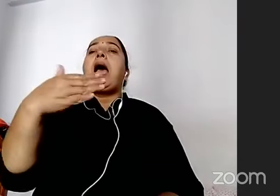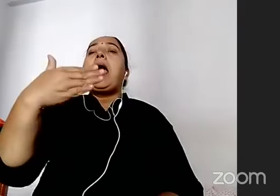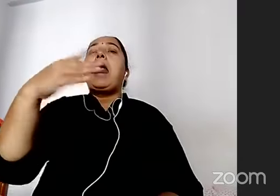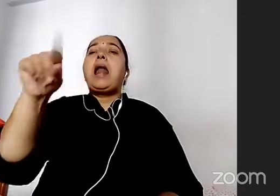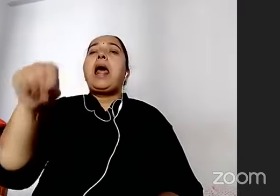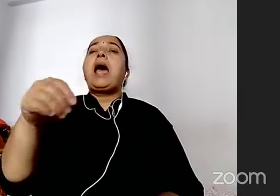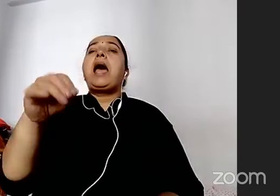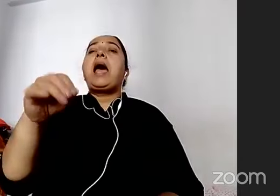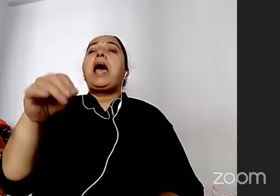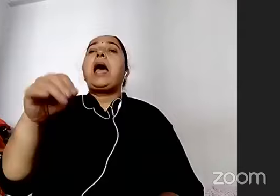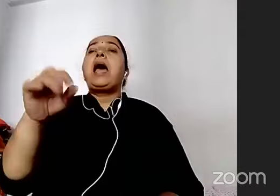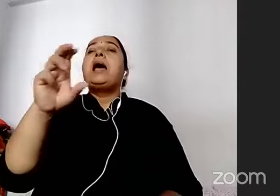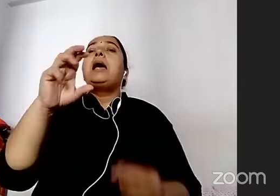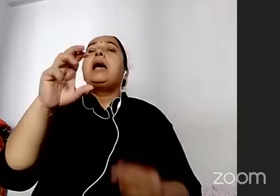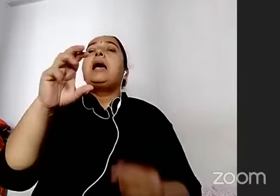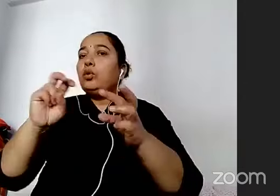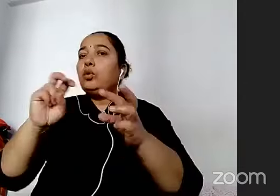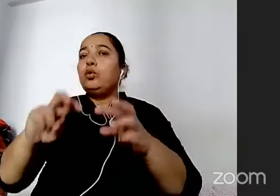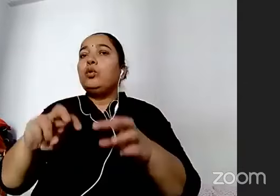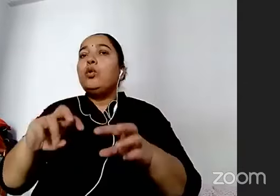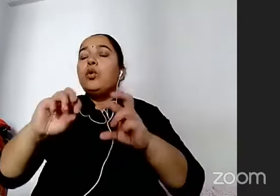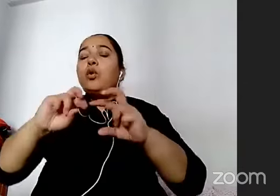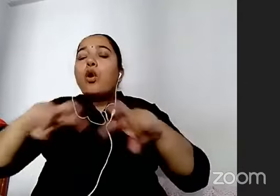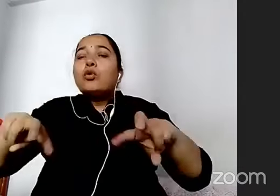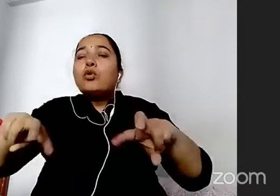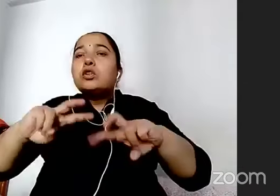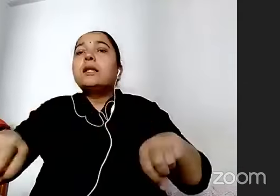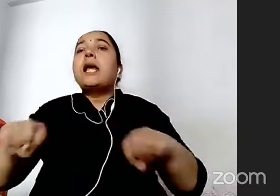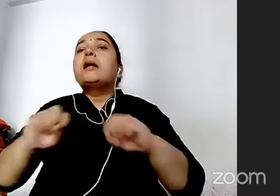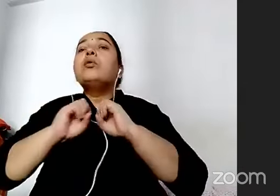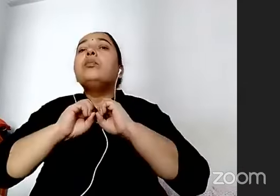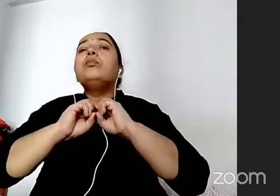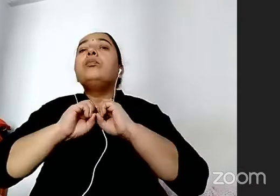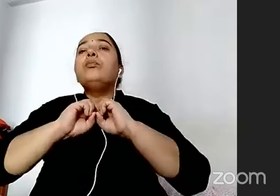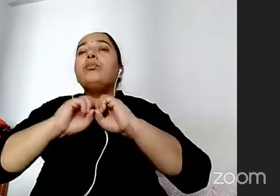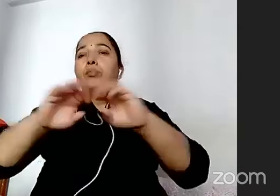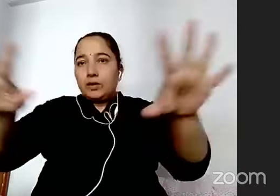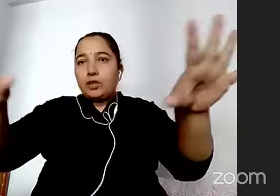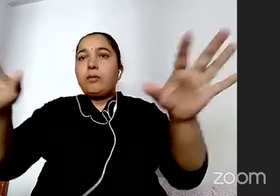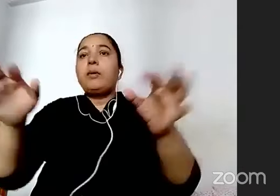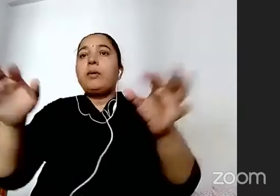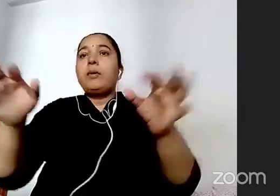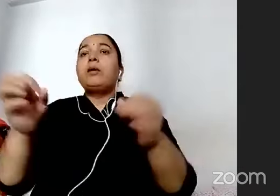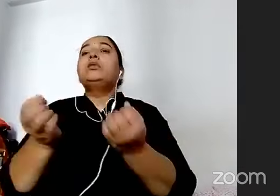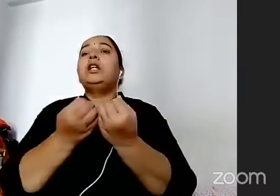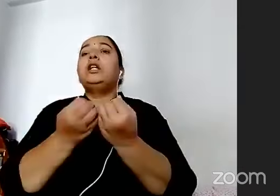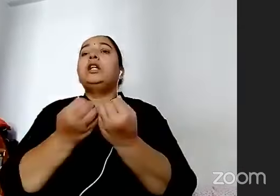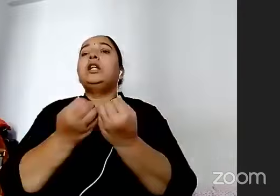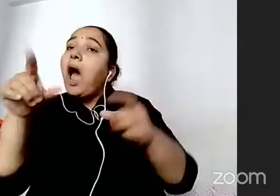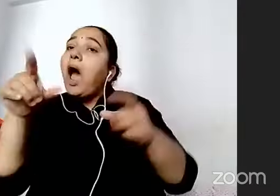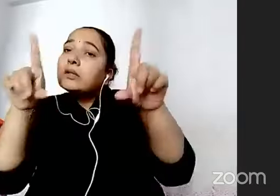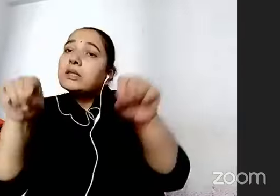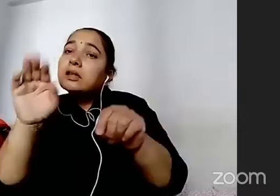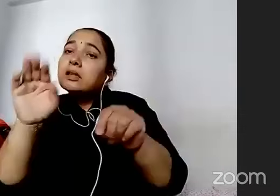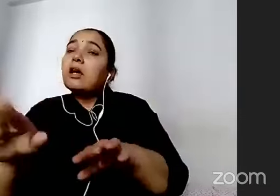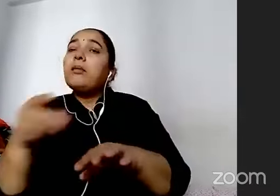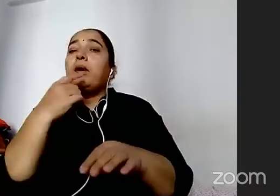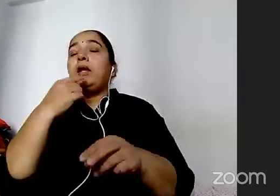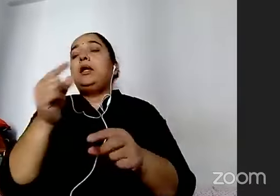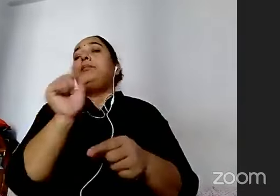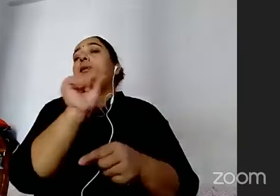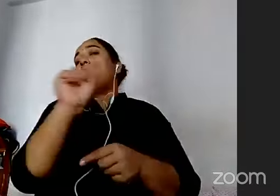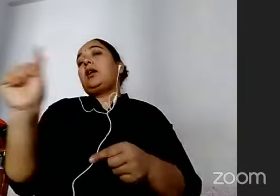र अर्को टपिक चाहिँ इन्टरसेक्सनालिटीमा अन्तर्छेदिए, किन चाहिन्छ यो अन्तर्छेदिए भन्ने कुरा, यो अन्तर्छेदिए भन्ने चाहिँ